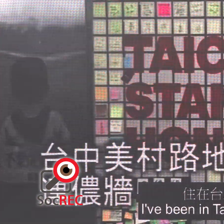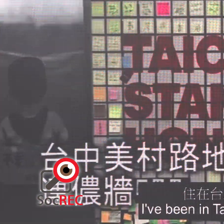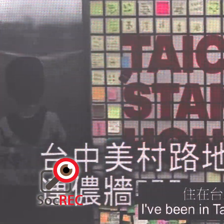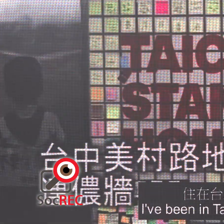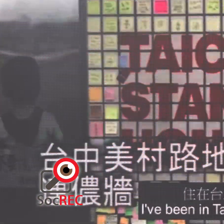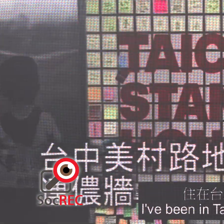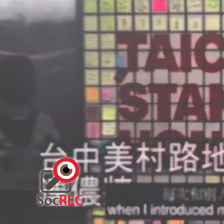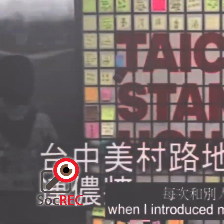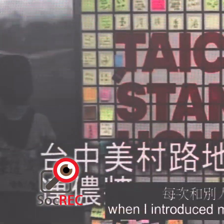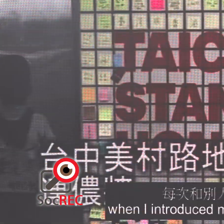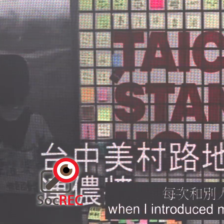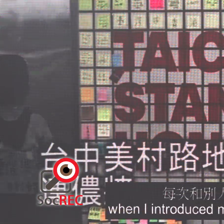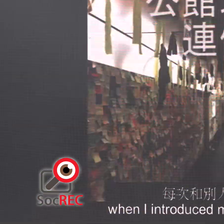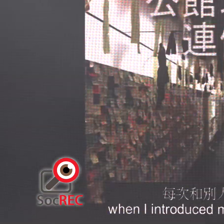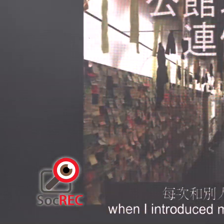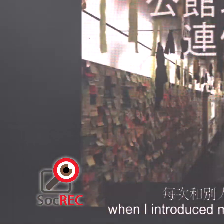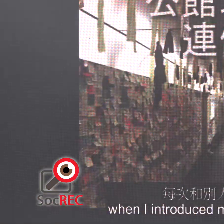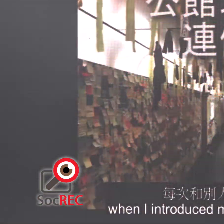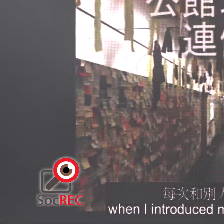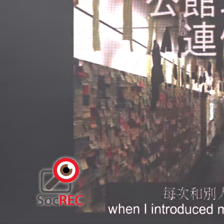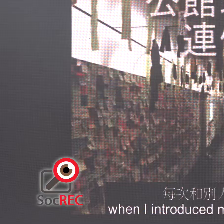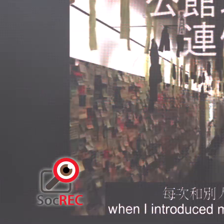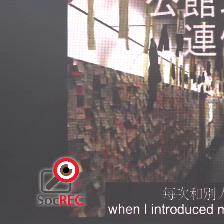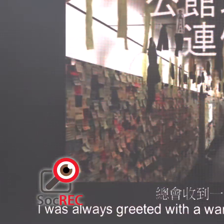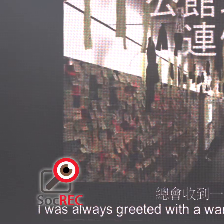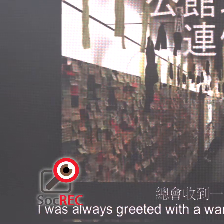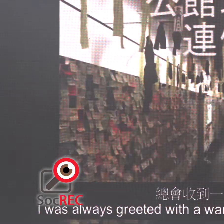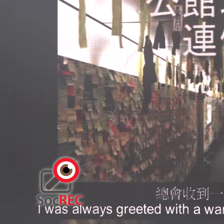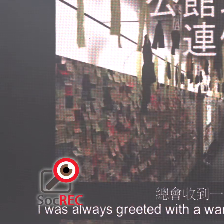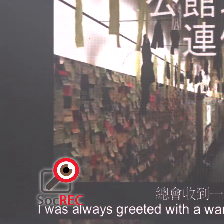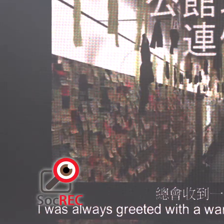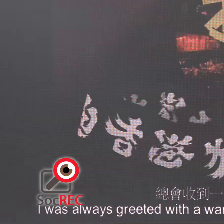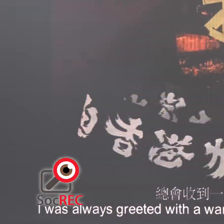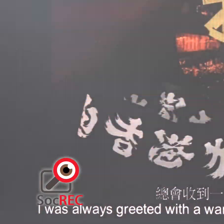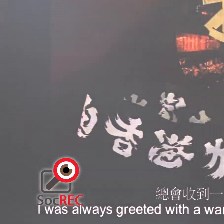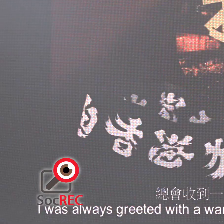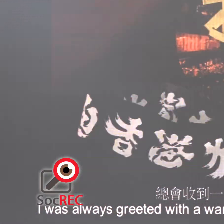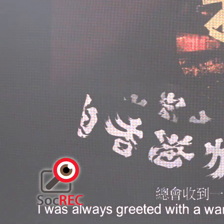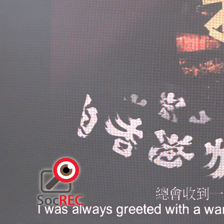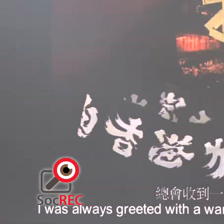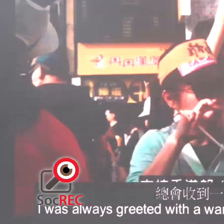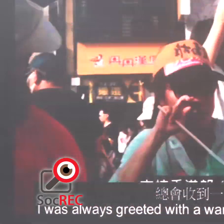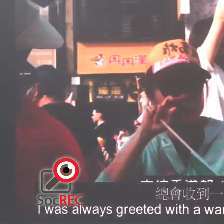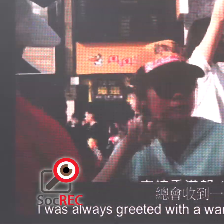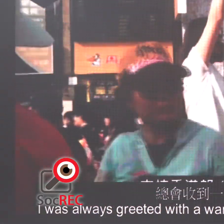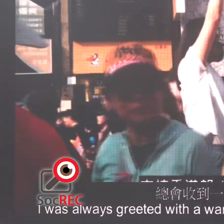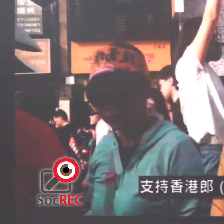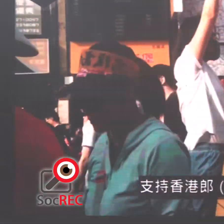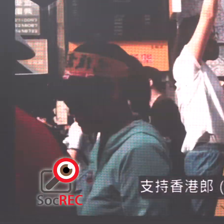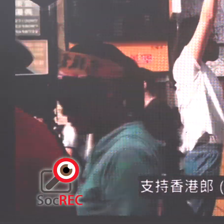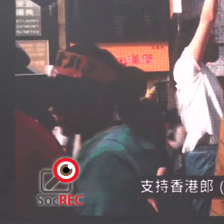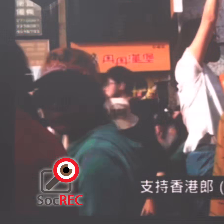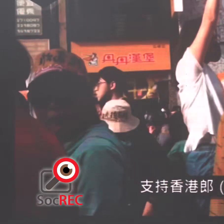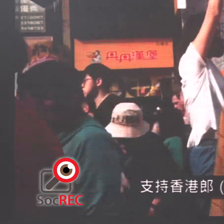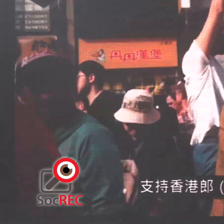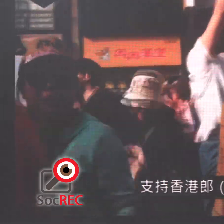年，每次同人講我係香港人，都會收到一句香港加油。 支持用金